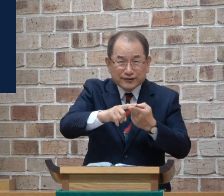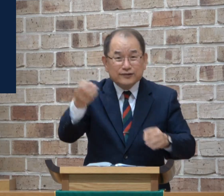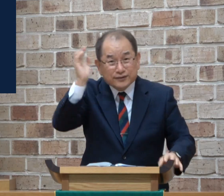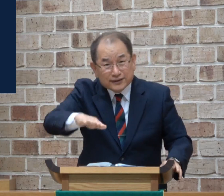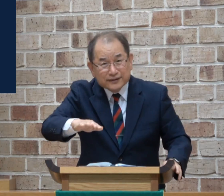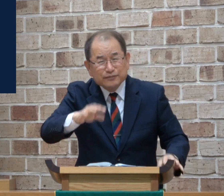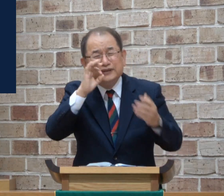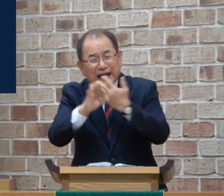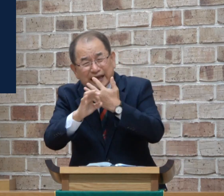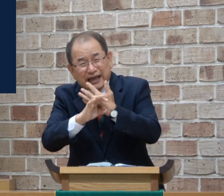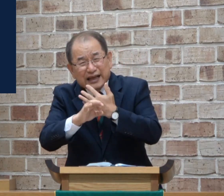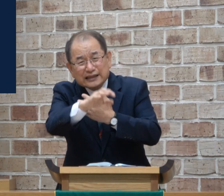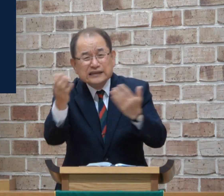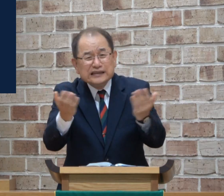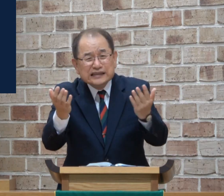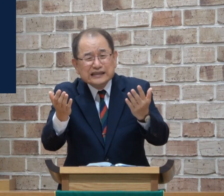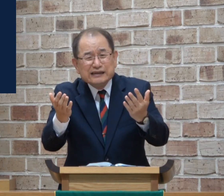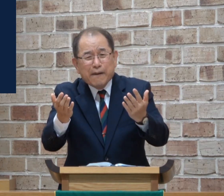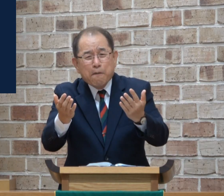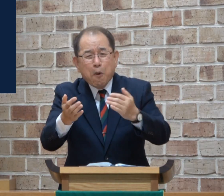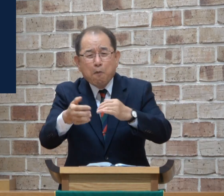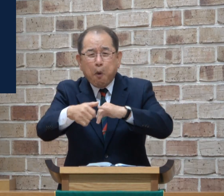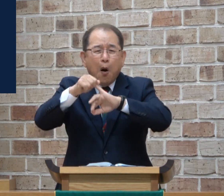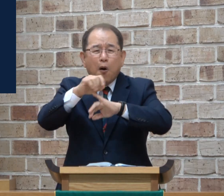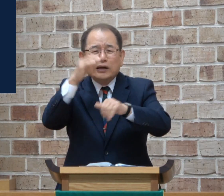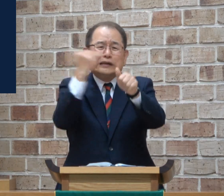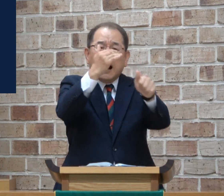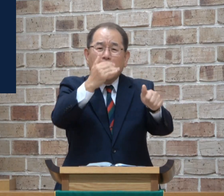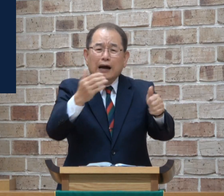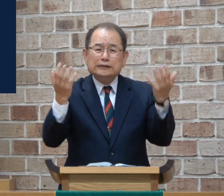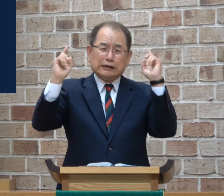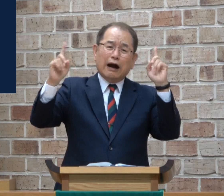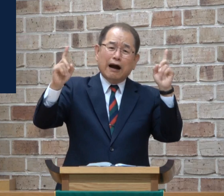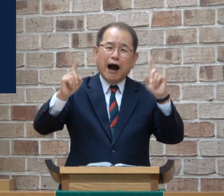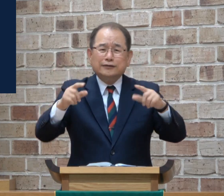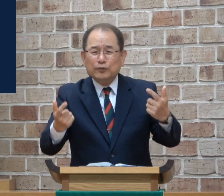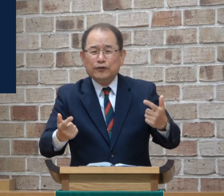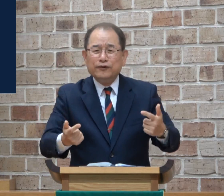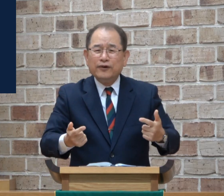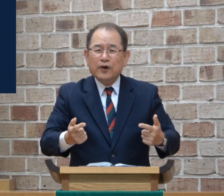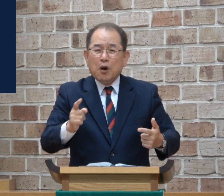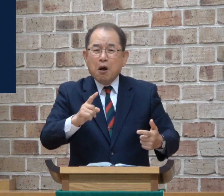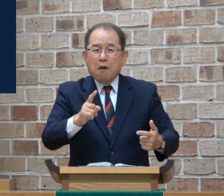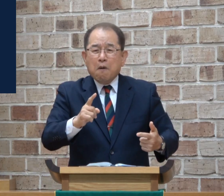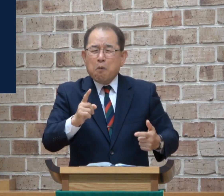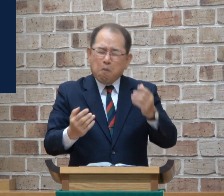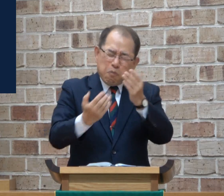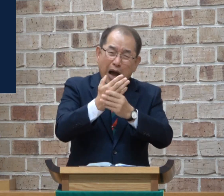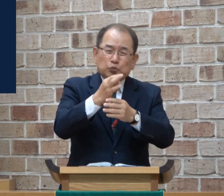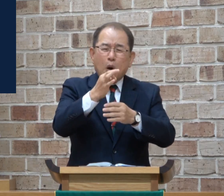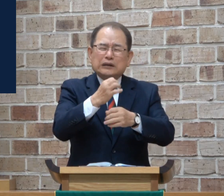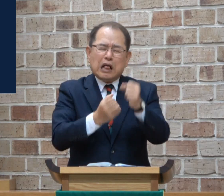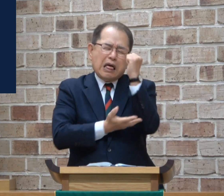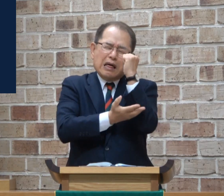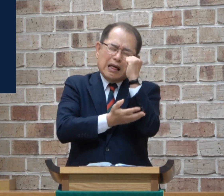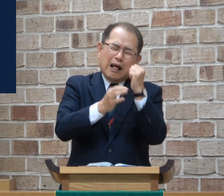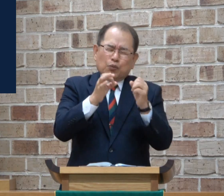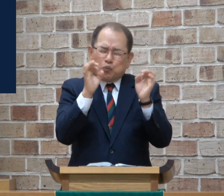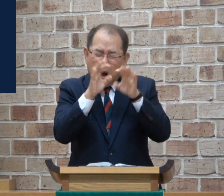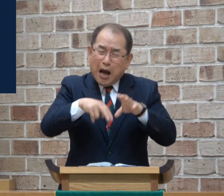그러나 일이 없거나 뭐 어떤 잘못된 일이 일어나서 또 노숙자가